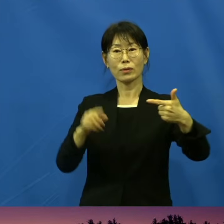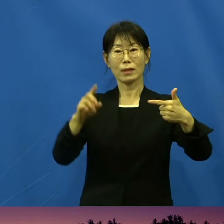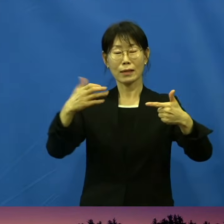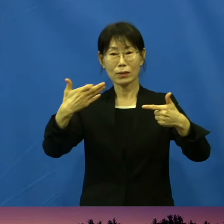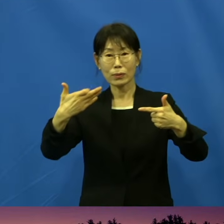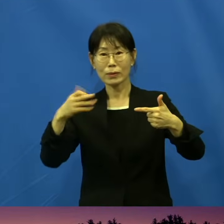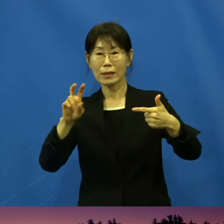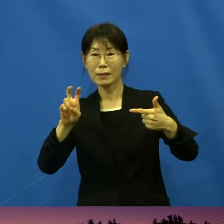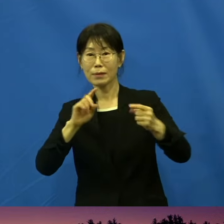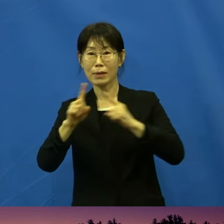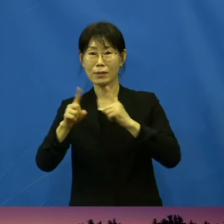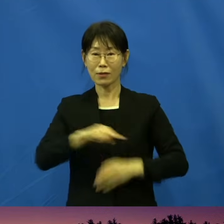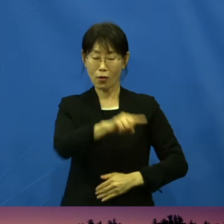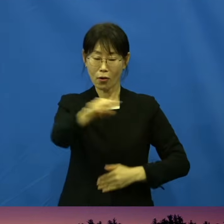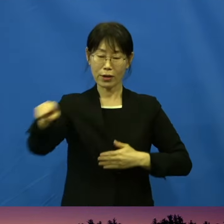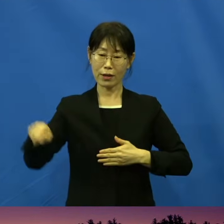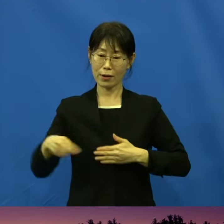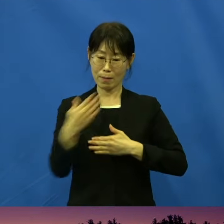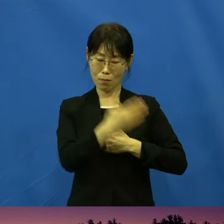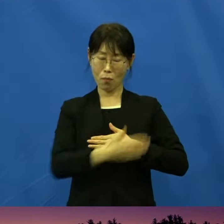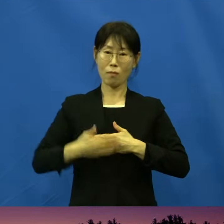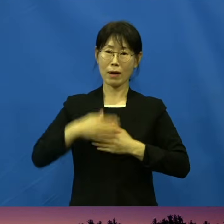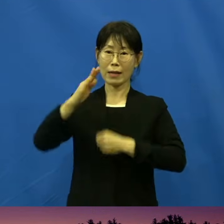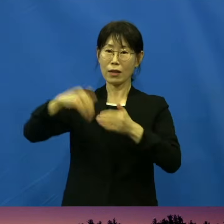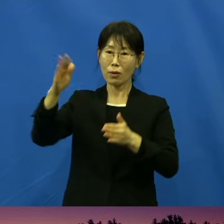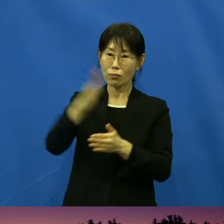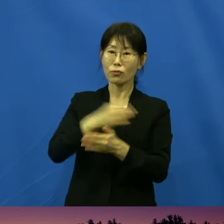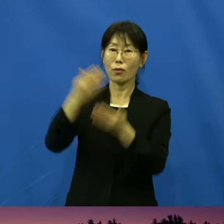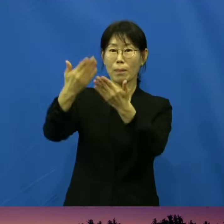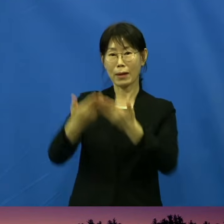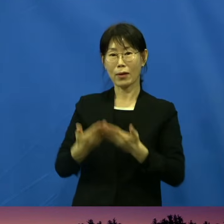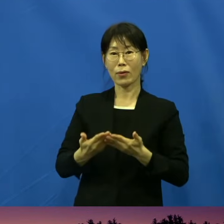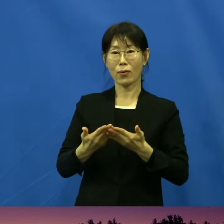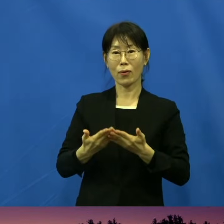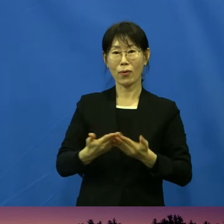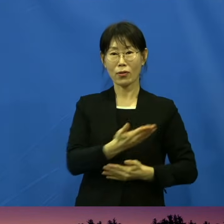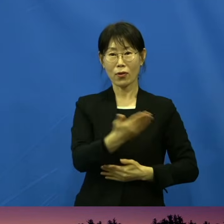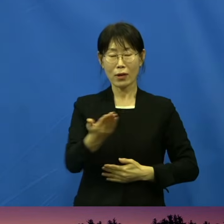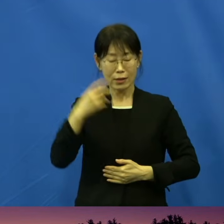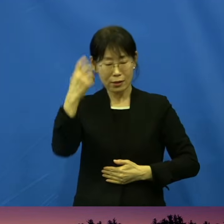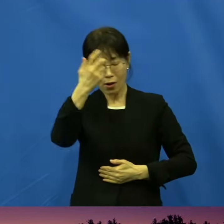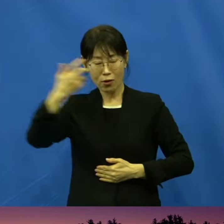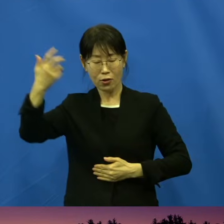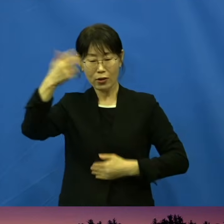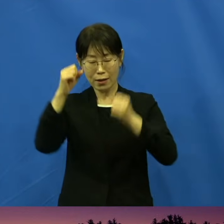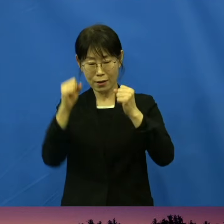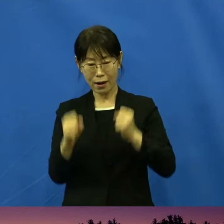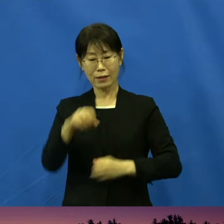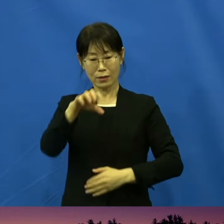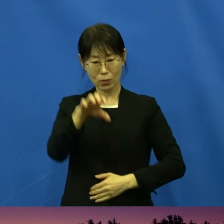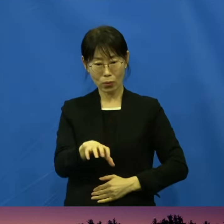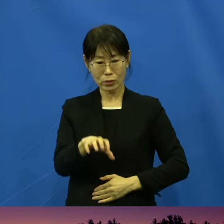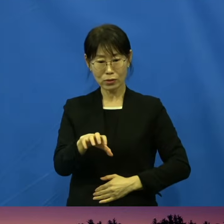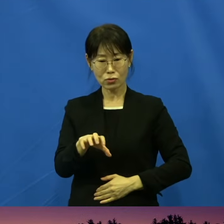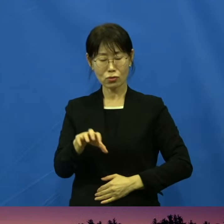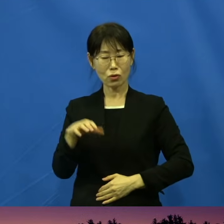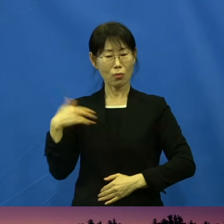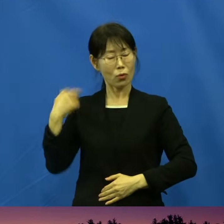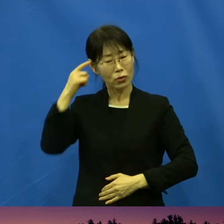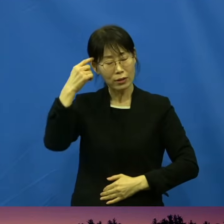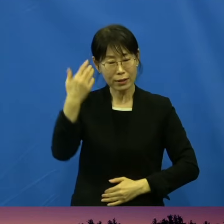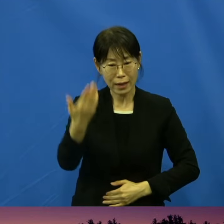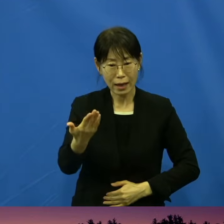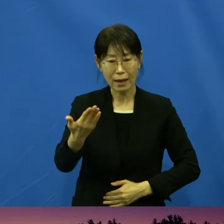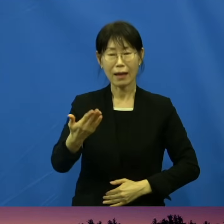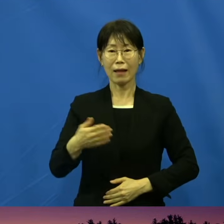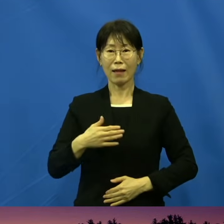너희가 하나님께로부터 받은 바 너희 가운데 계신 성령의 전인 줄을 알지 못하느냐. 너희는 너희